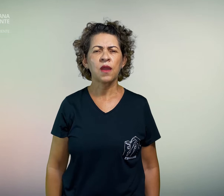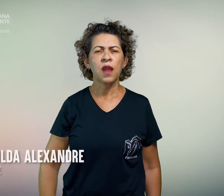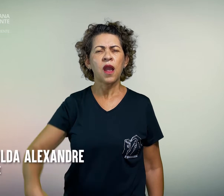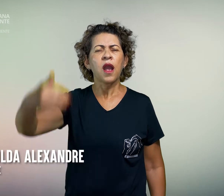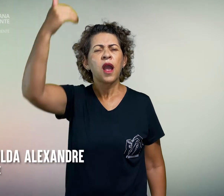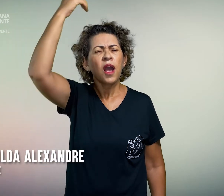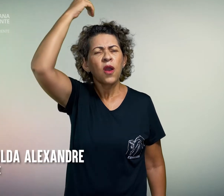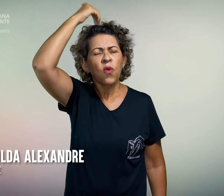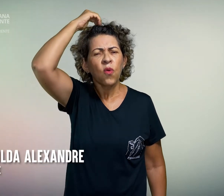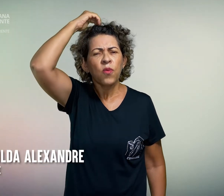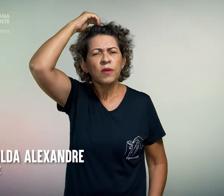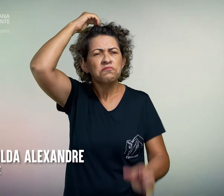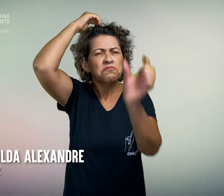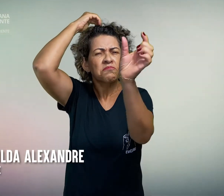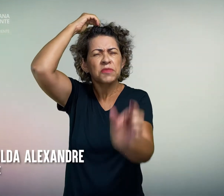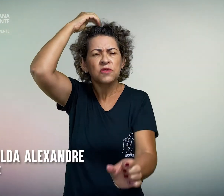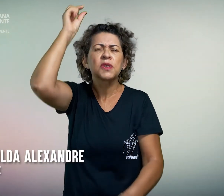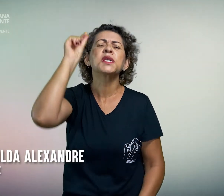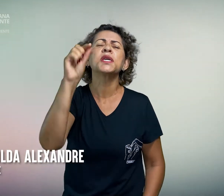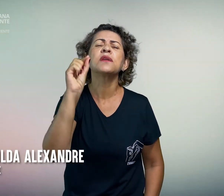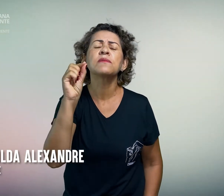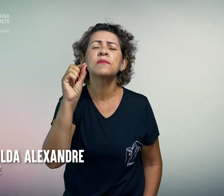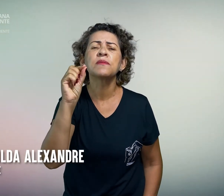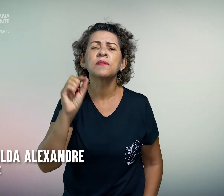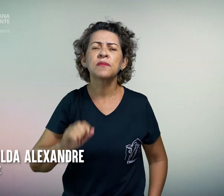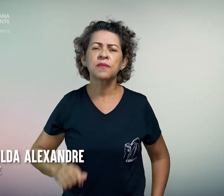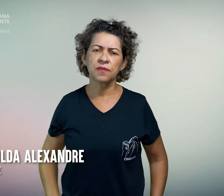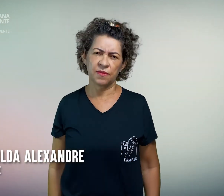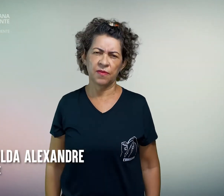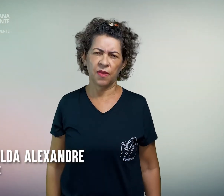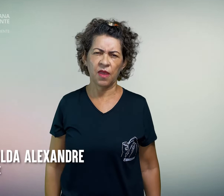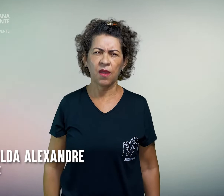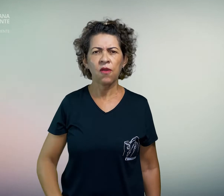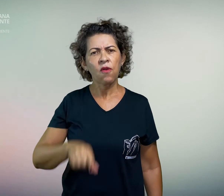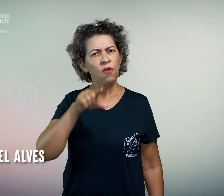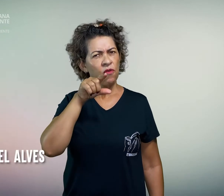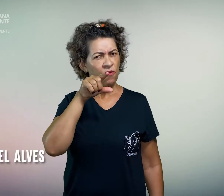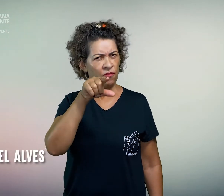Dia 9. De quem é a culpa?